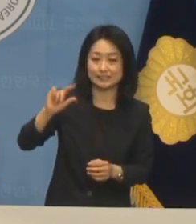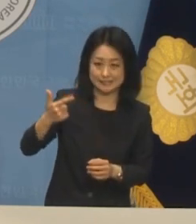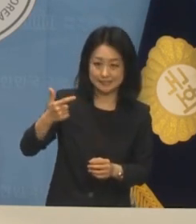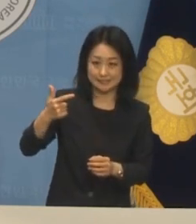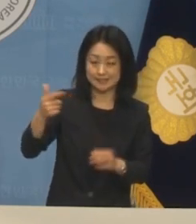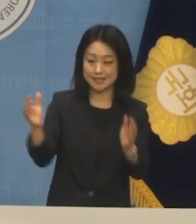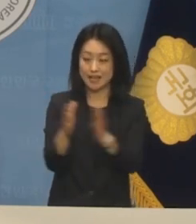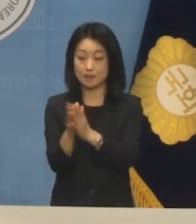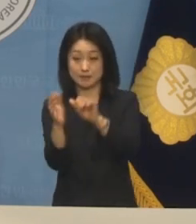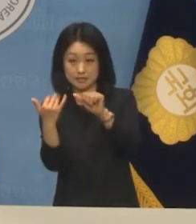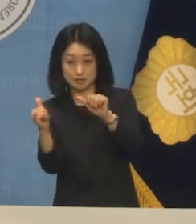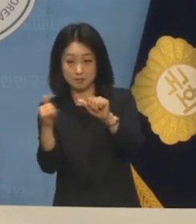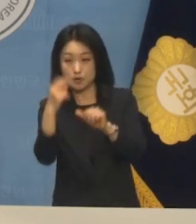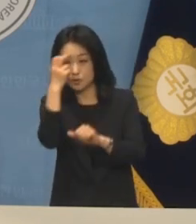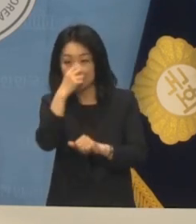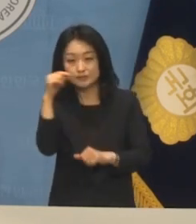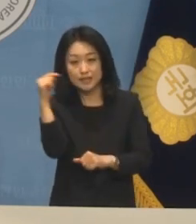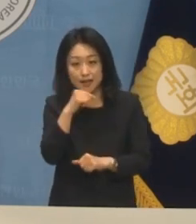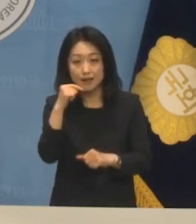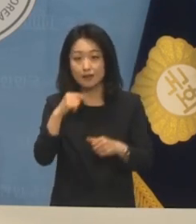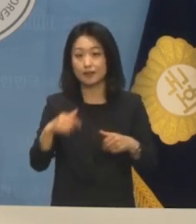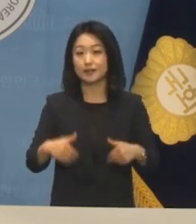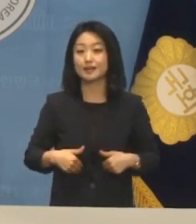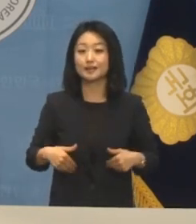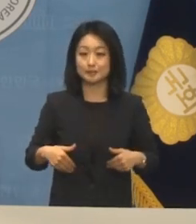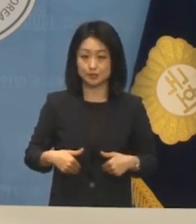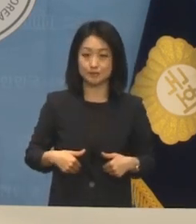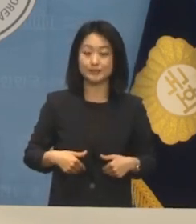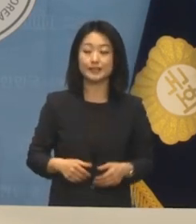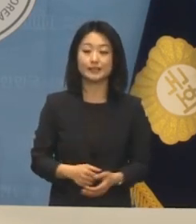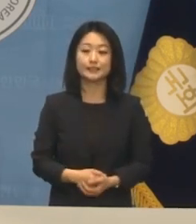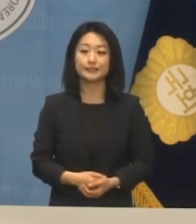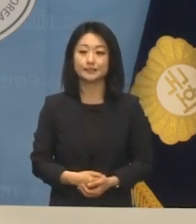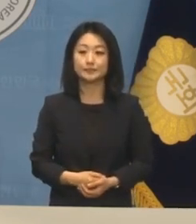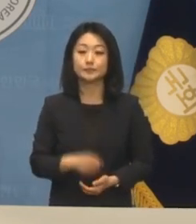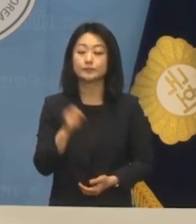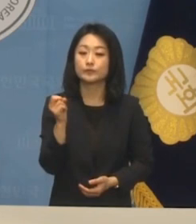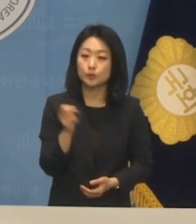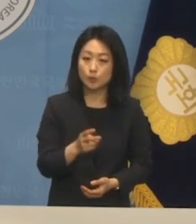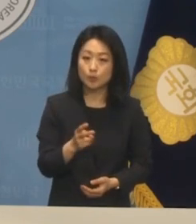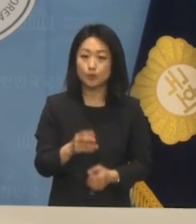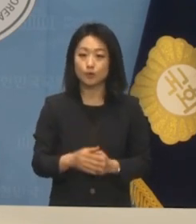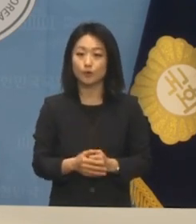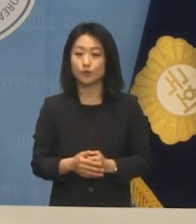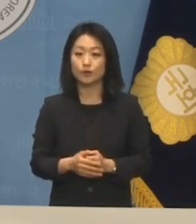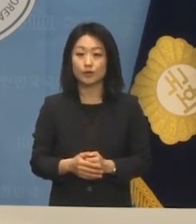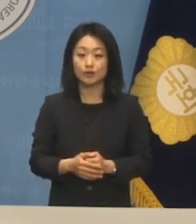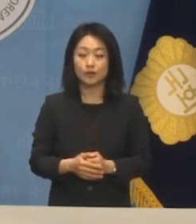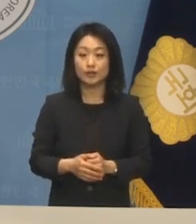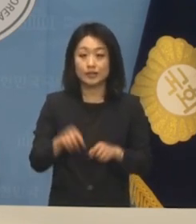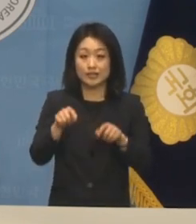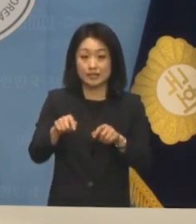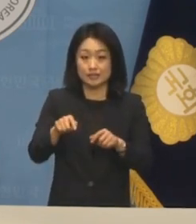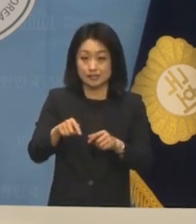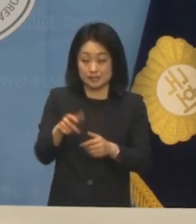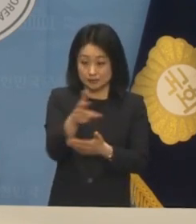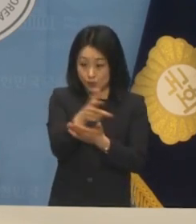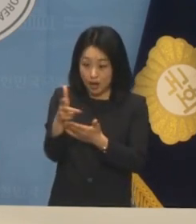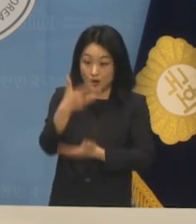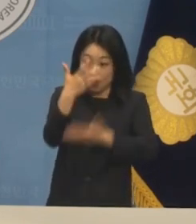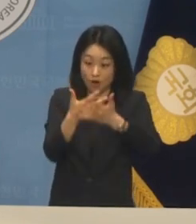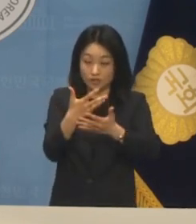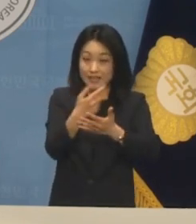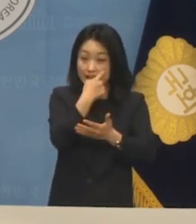등에 대한 조사도 함께 이루어져야 할 것입니다. 또한 명백한 영상 증거가